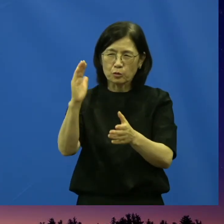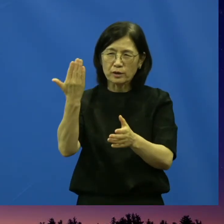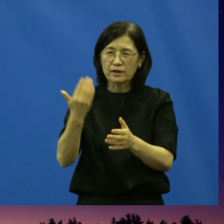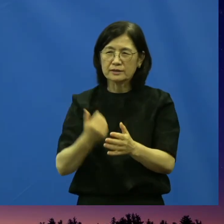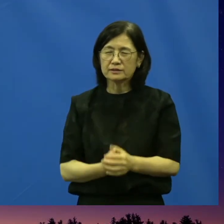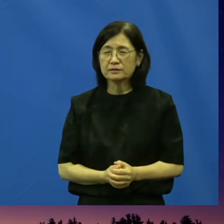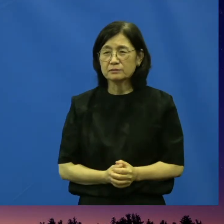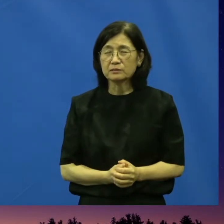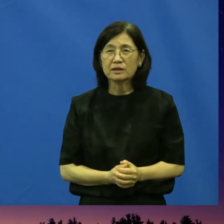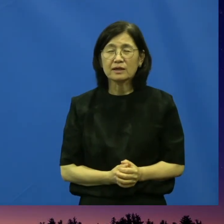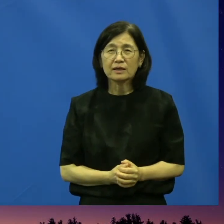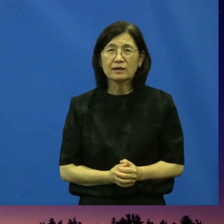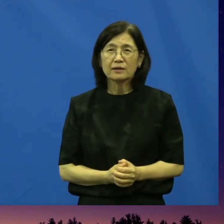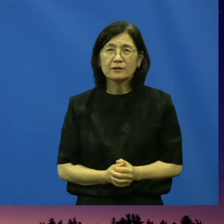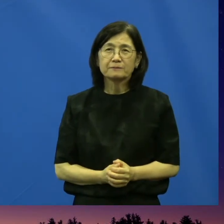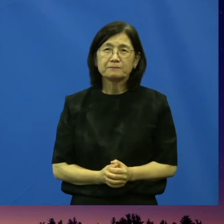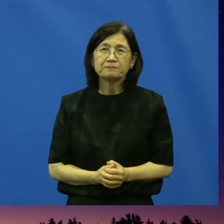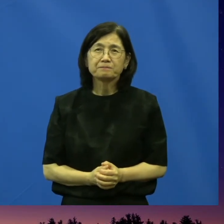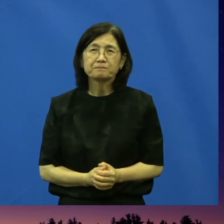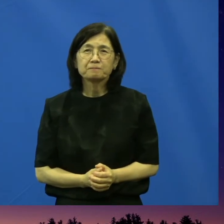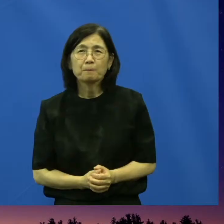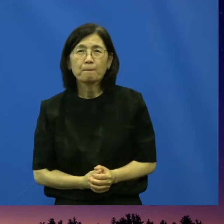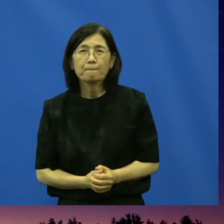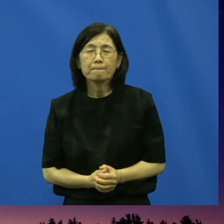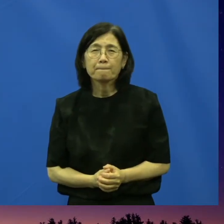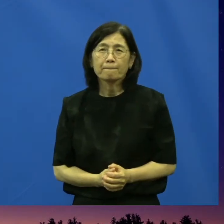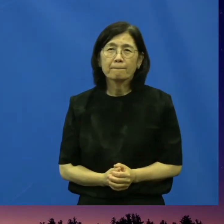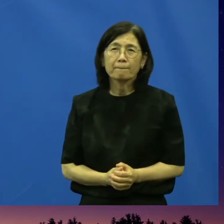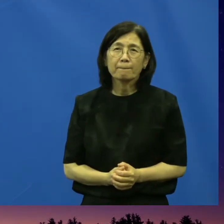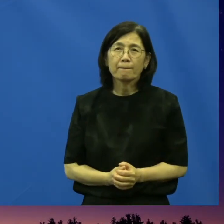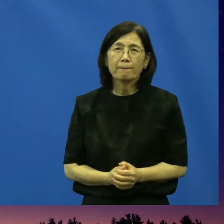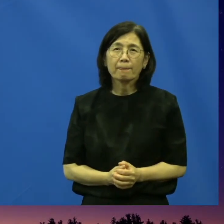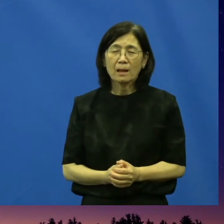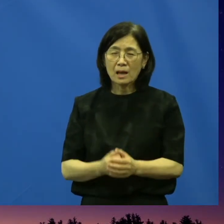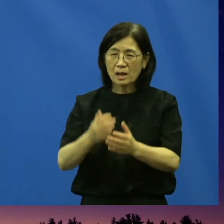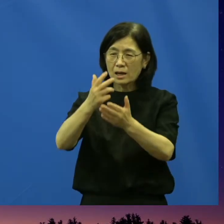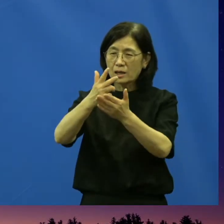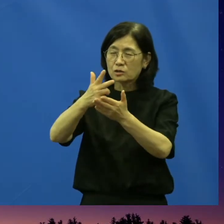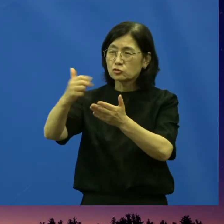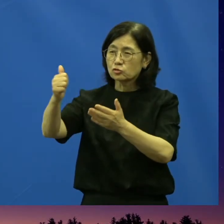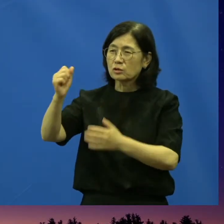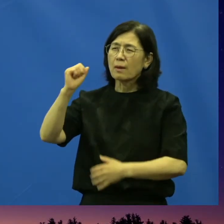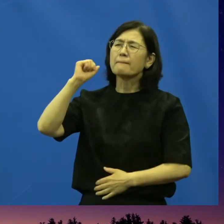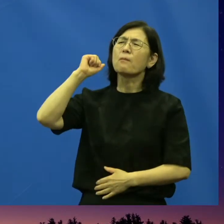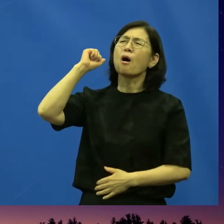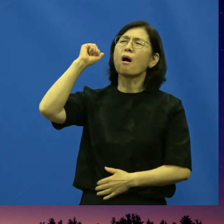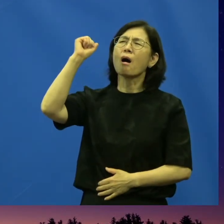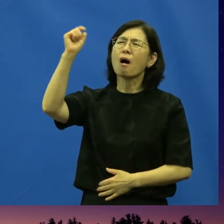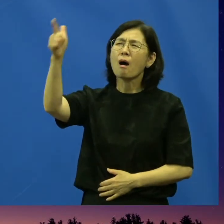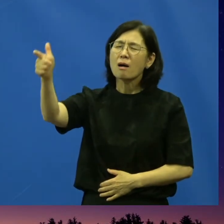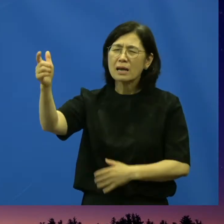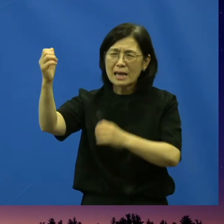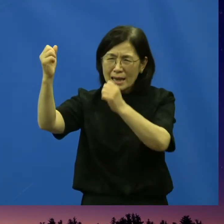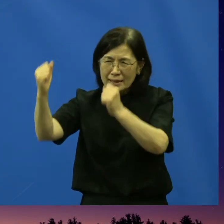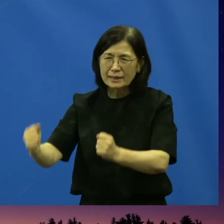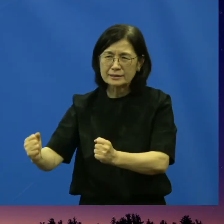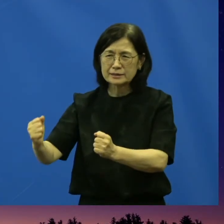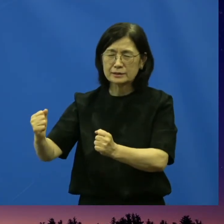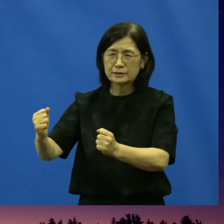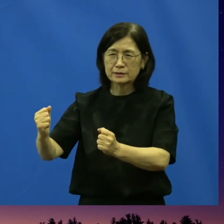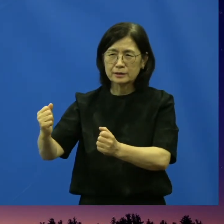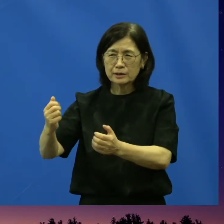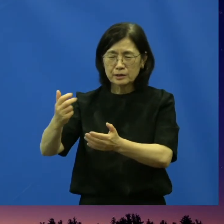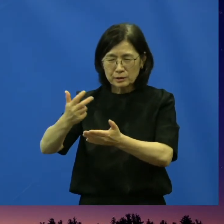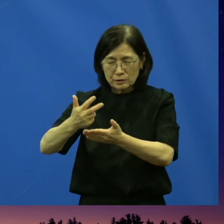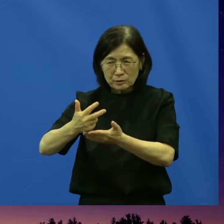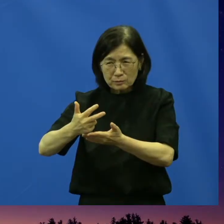여러분, 오늘 우리가 주님이 먼 거리에 계신 분으로, 물론 지존하신 분으로 그분을 존귀와